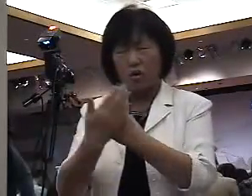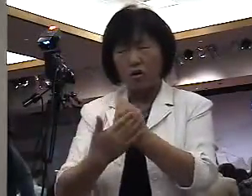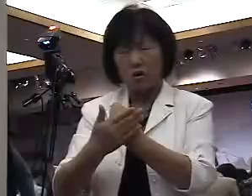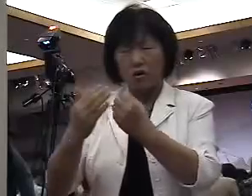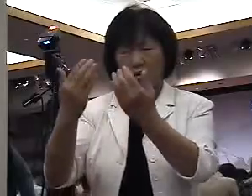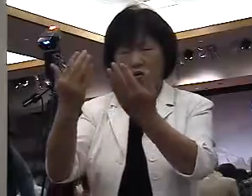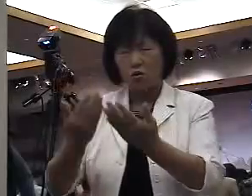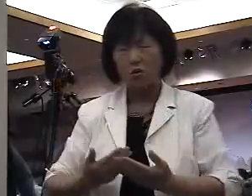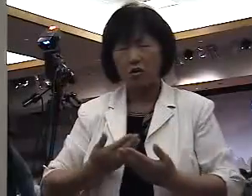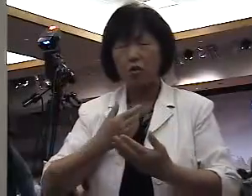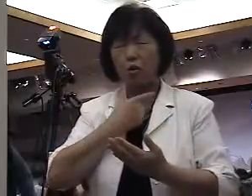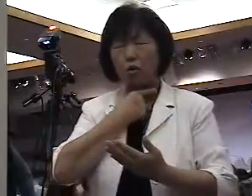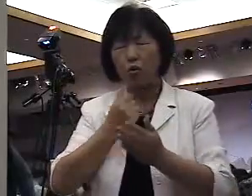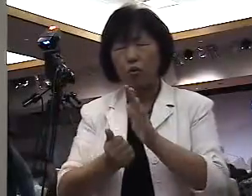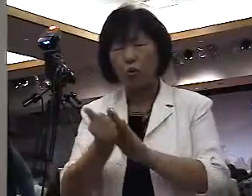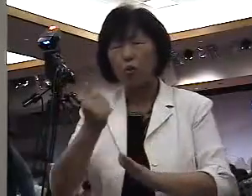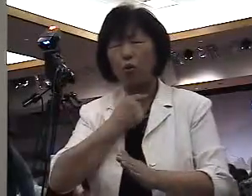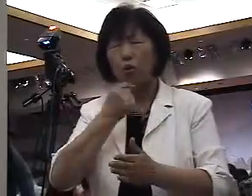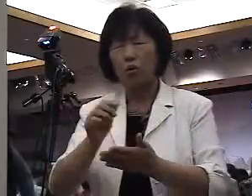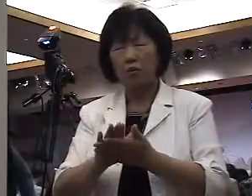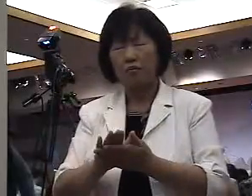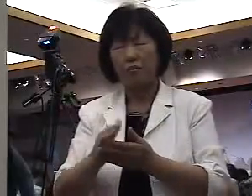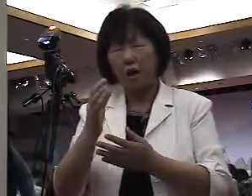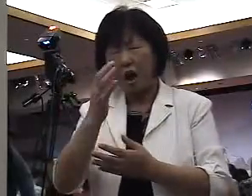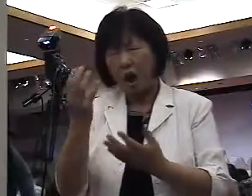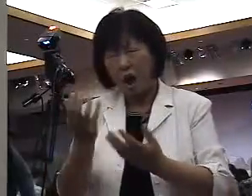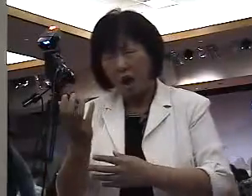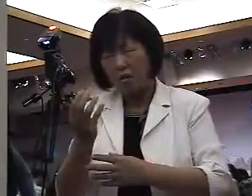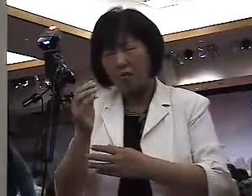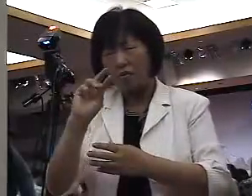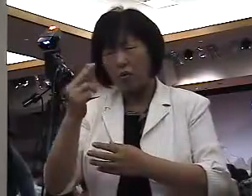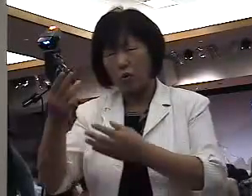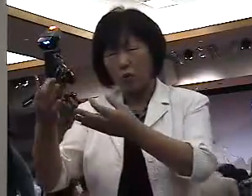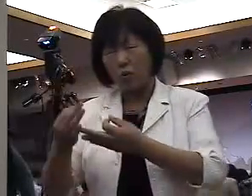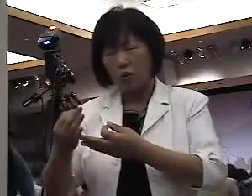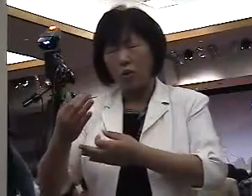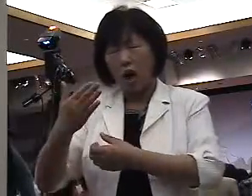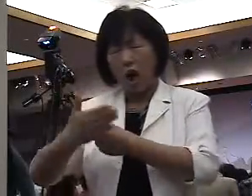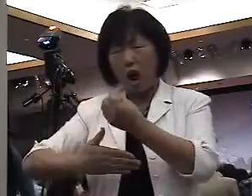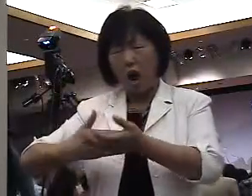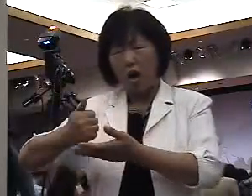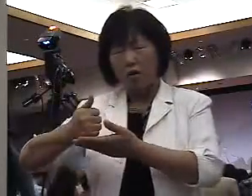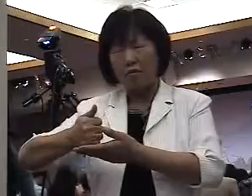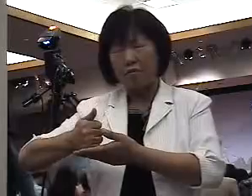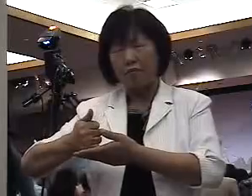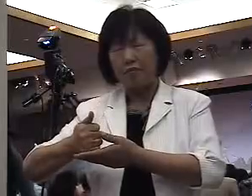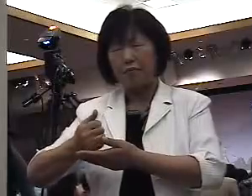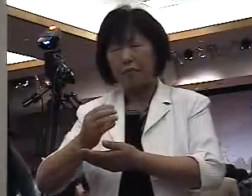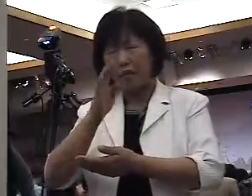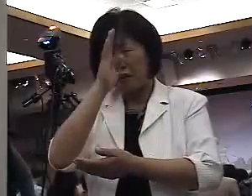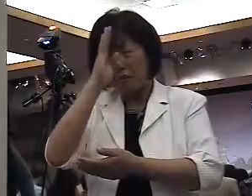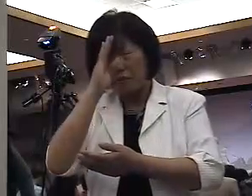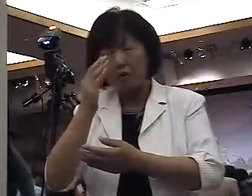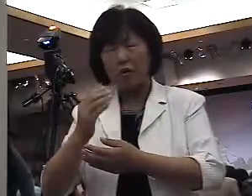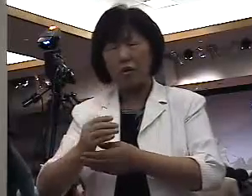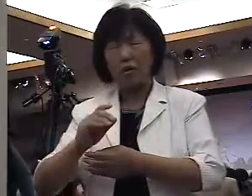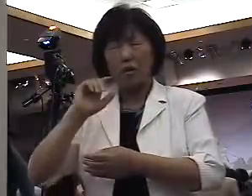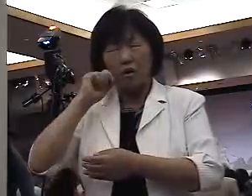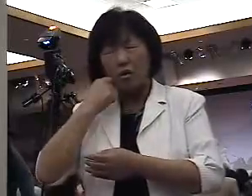아멘. 저희들의 슬픔과 아픔을 돌아보시는 주님, 생사의 기록에서 투병하는 심령들을 불쌍히